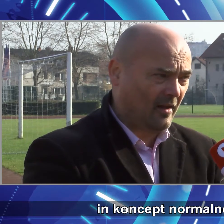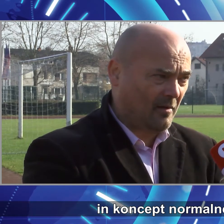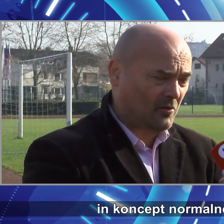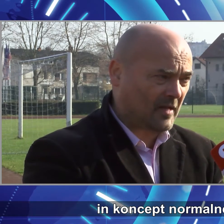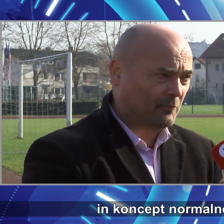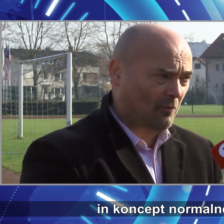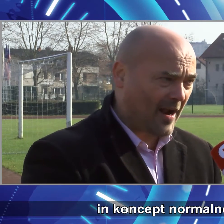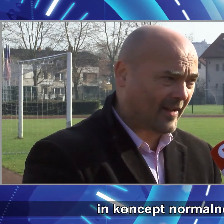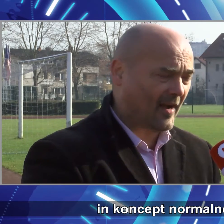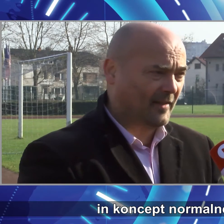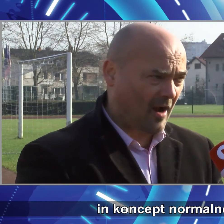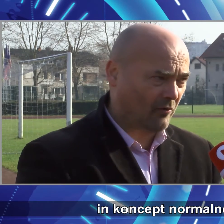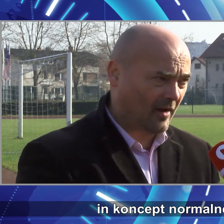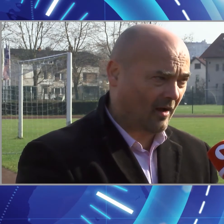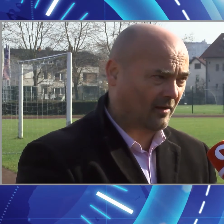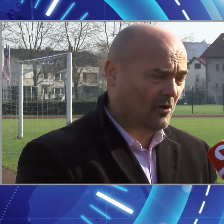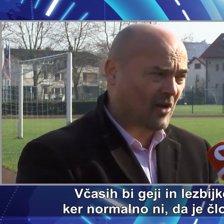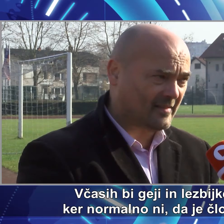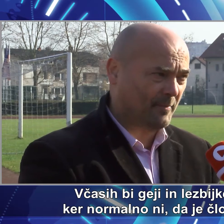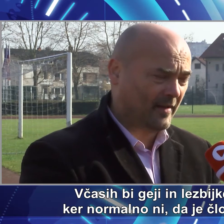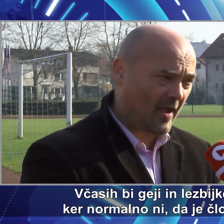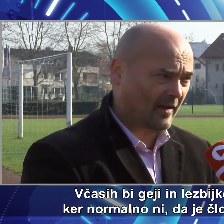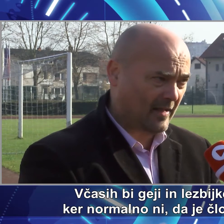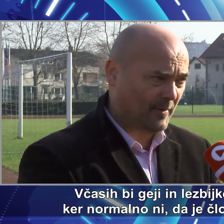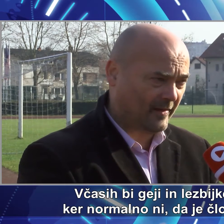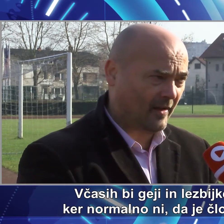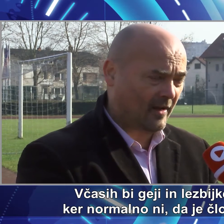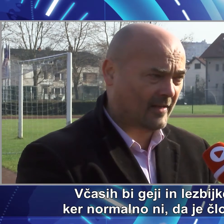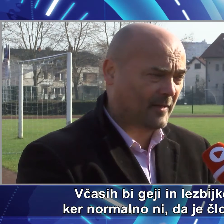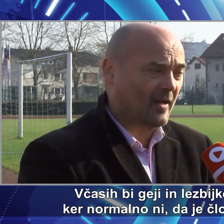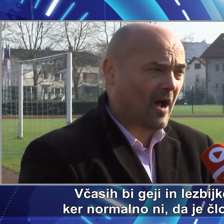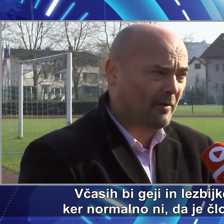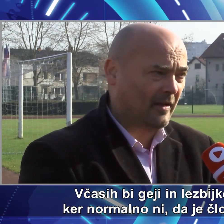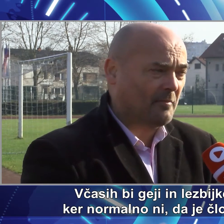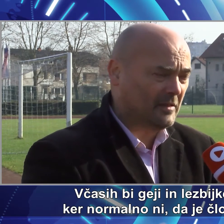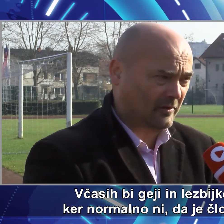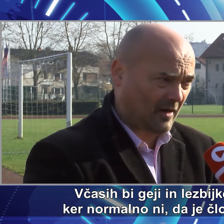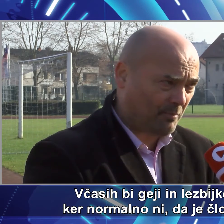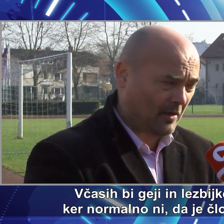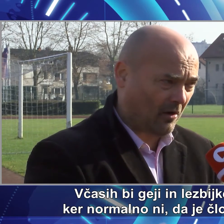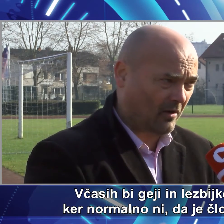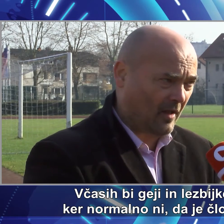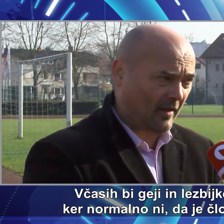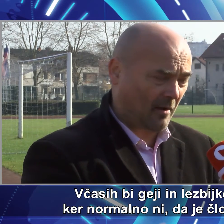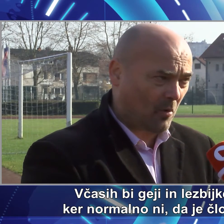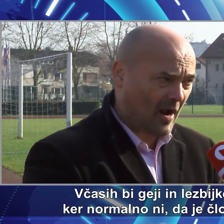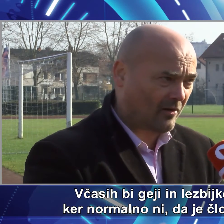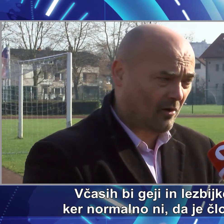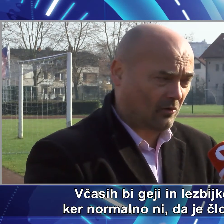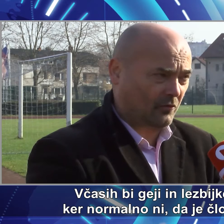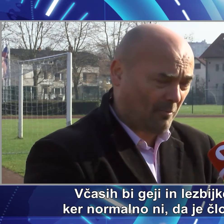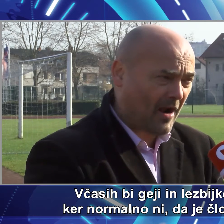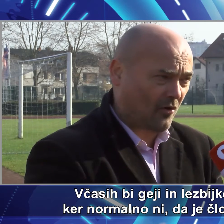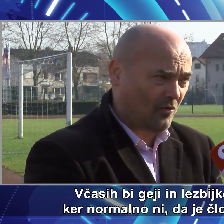in koncept normalnega in naravnega. Včasih bi geji in lezbike rabili psihoterapijo, ker